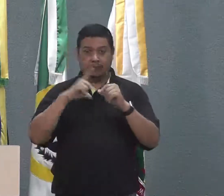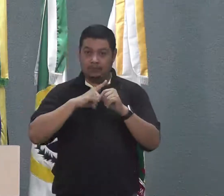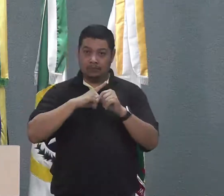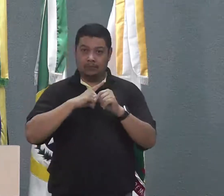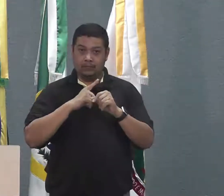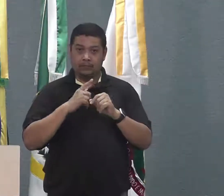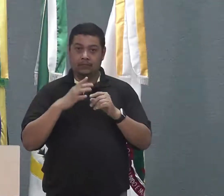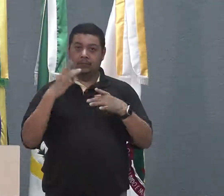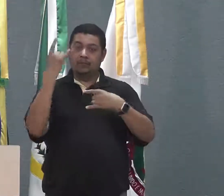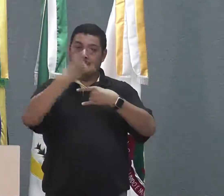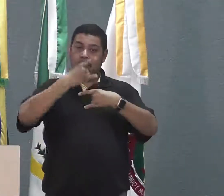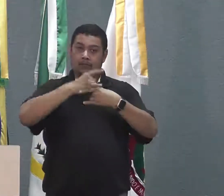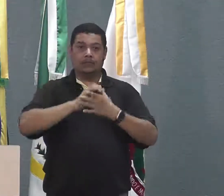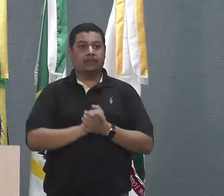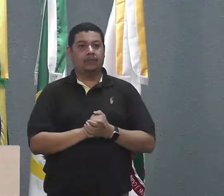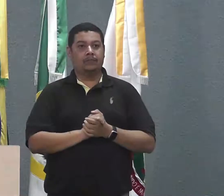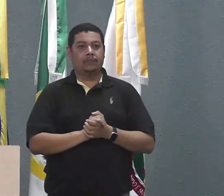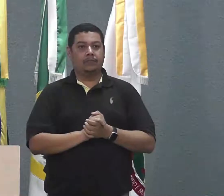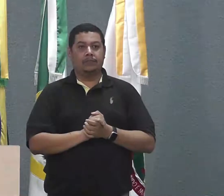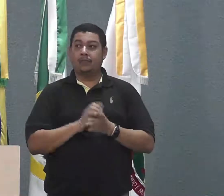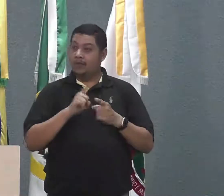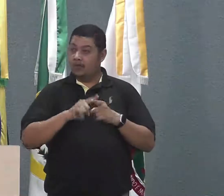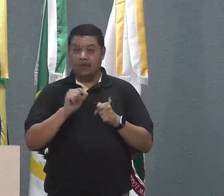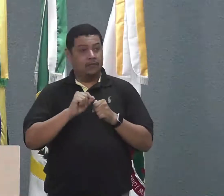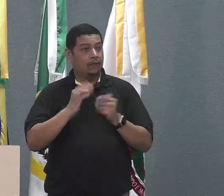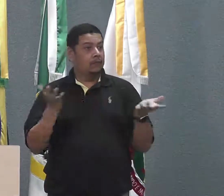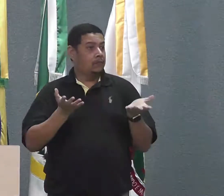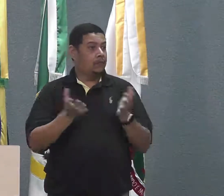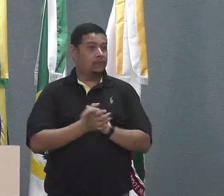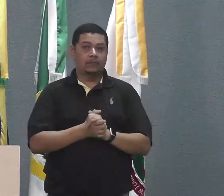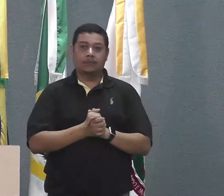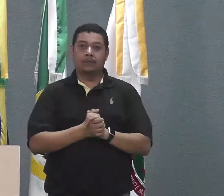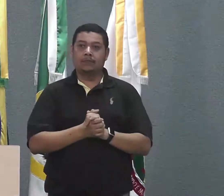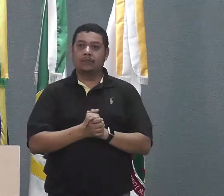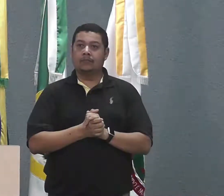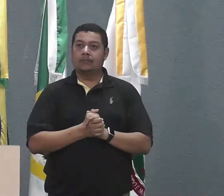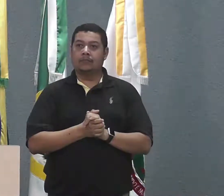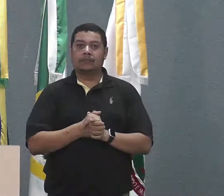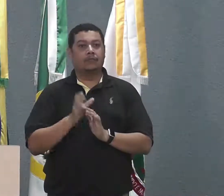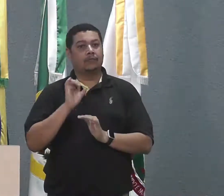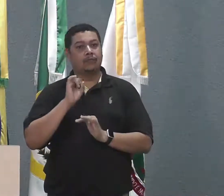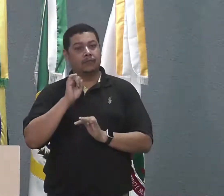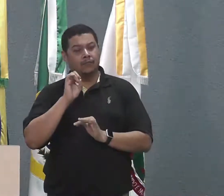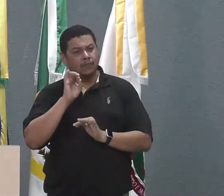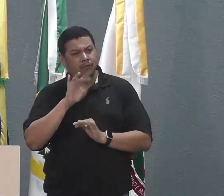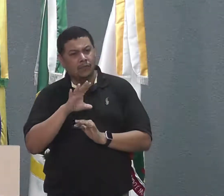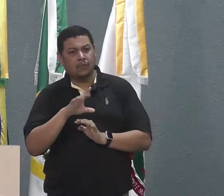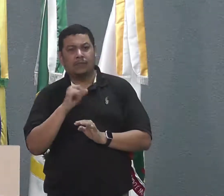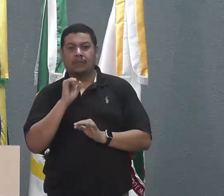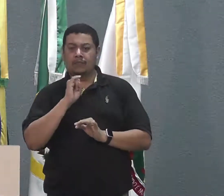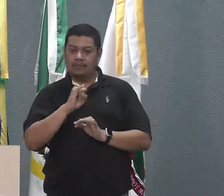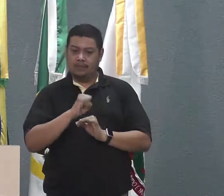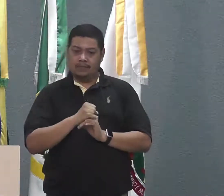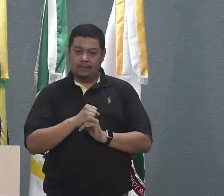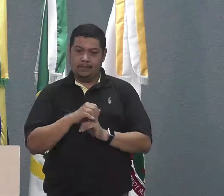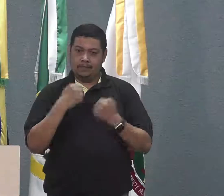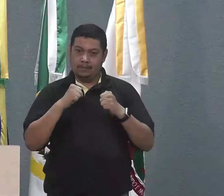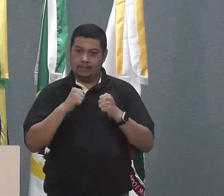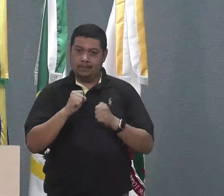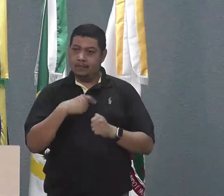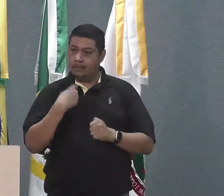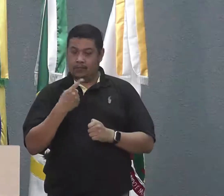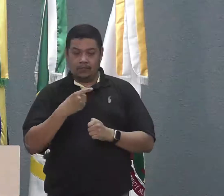virtuais, que é o que se faz hoje, vereador Zivan. Somente quando for necessário, nós